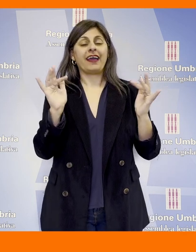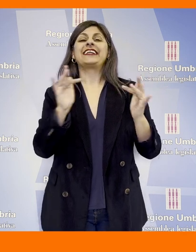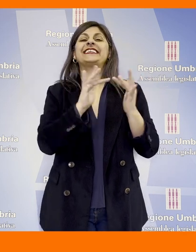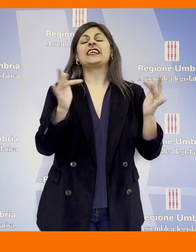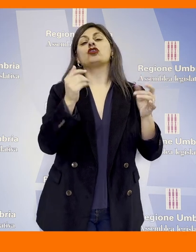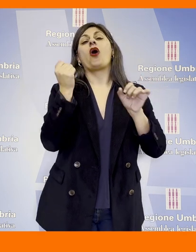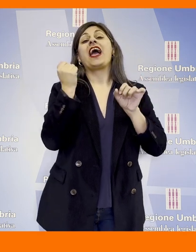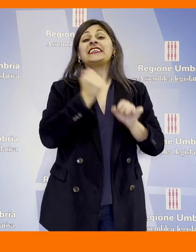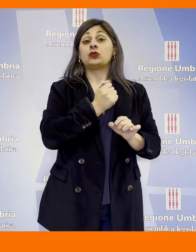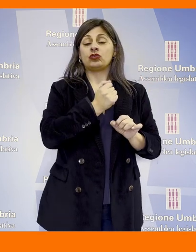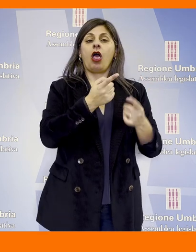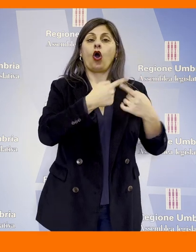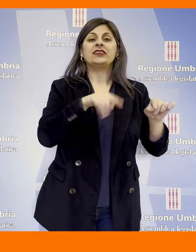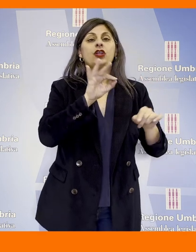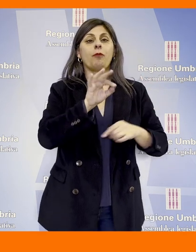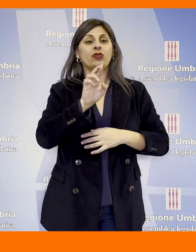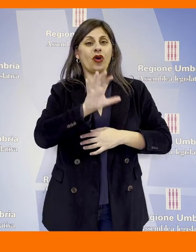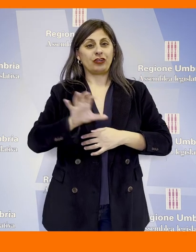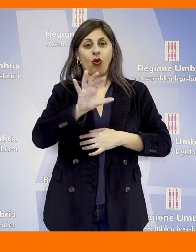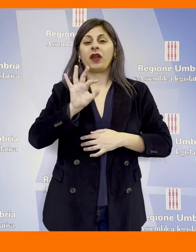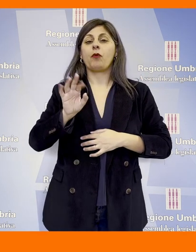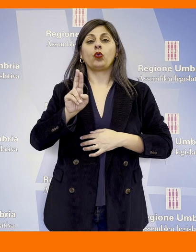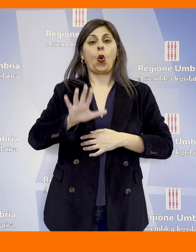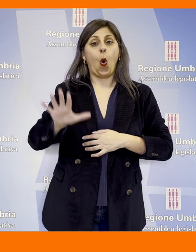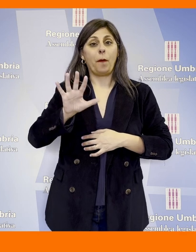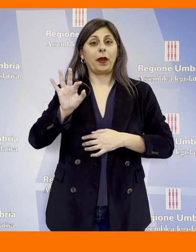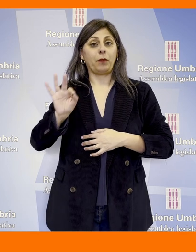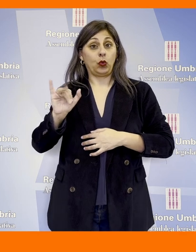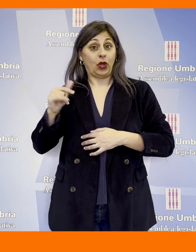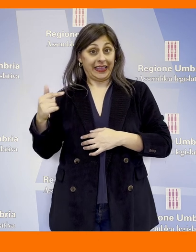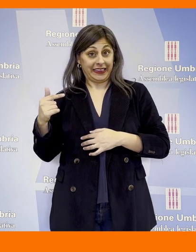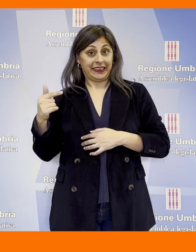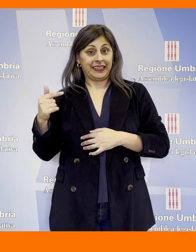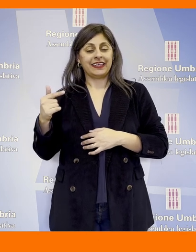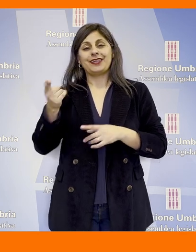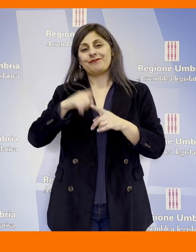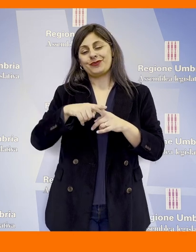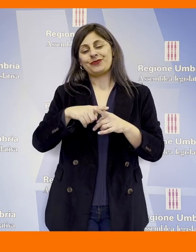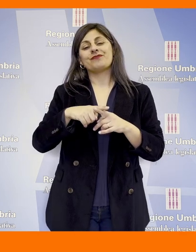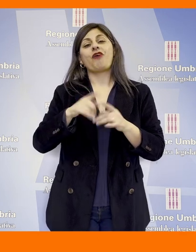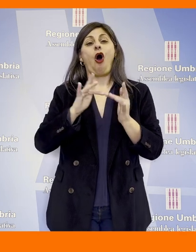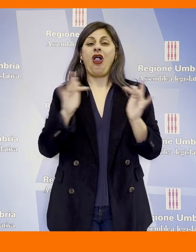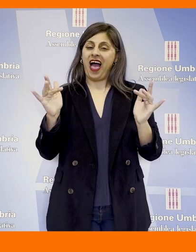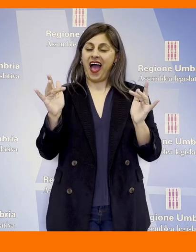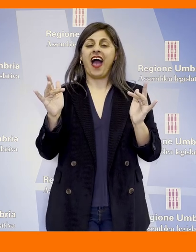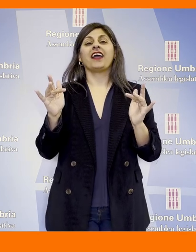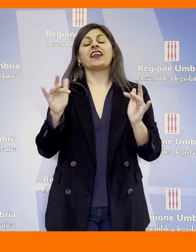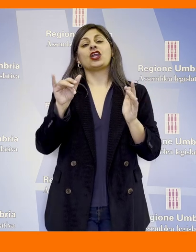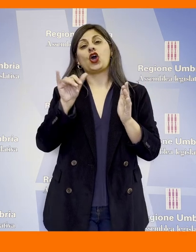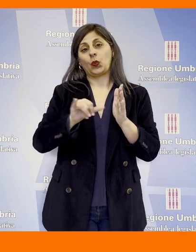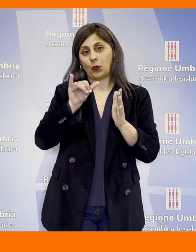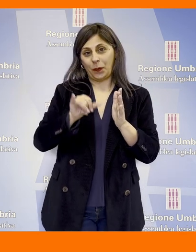sul sito istituzionale consiglio.regione.umbria.it e naturalmente online